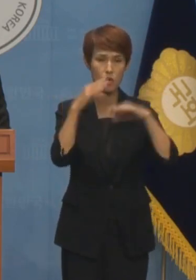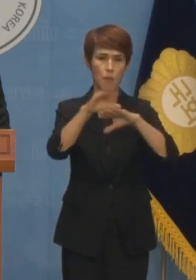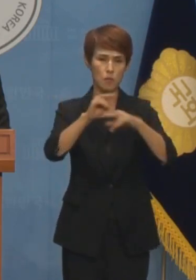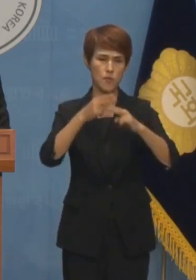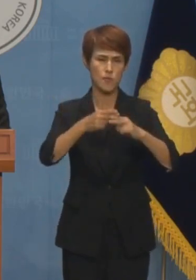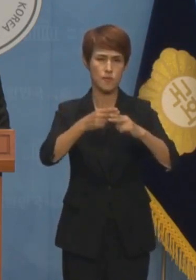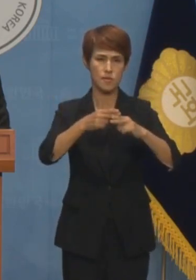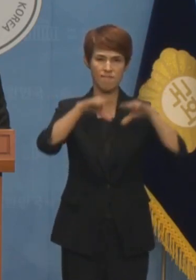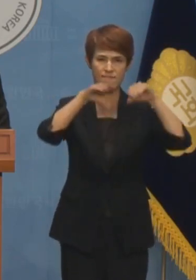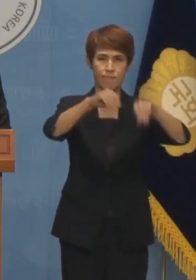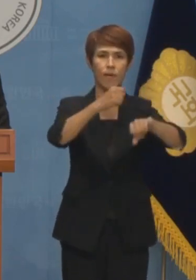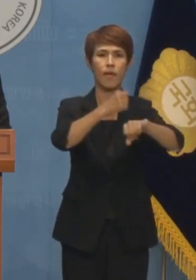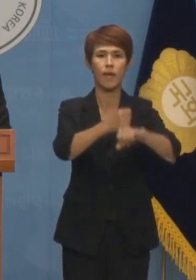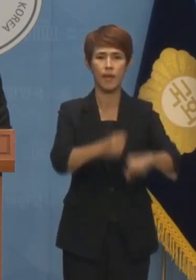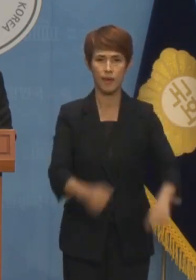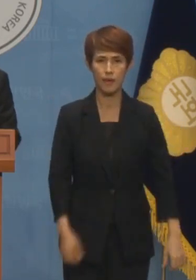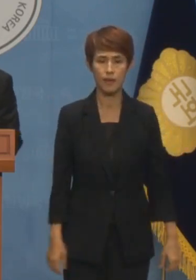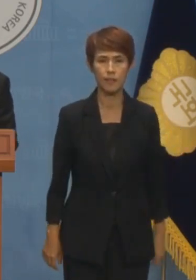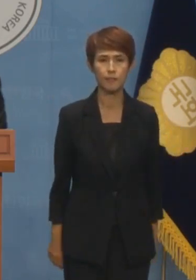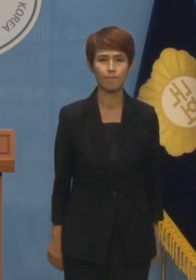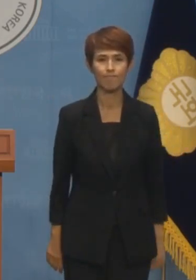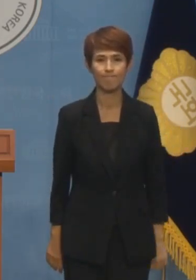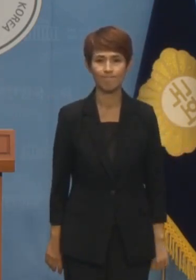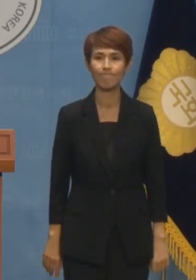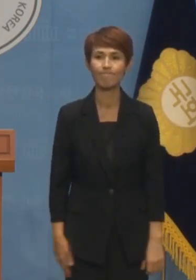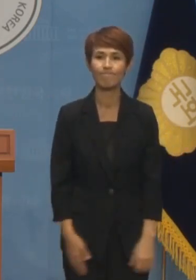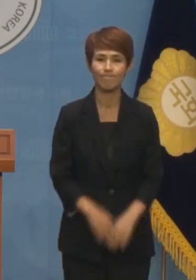방송농단을 저지하겠습니다. 이상입니다.